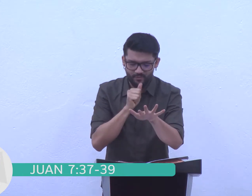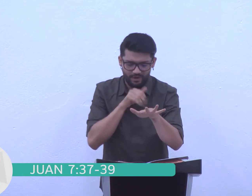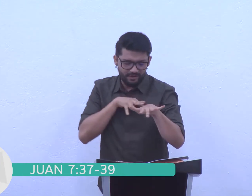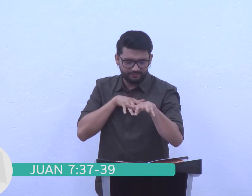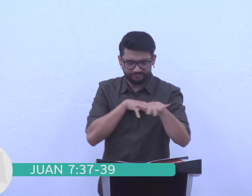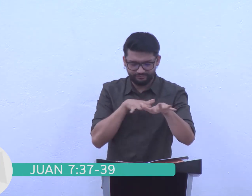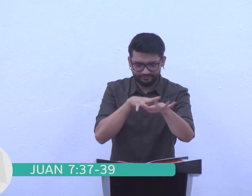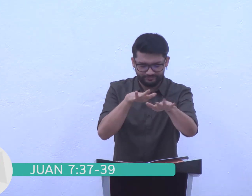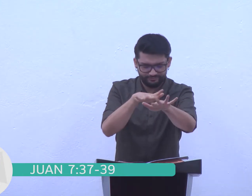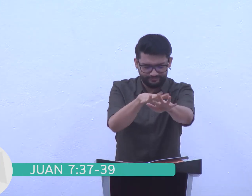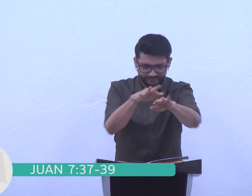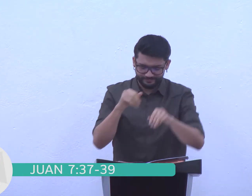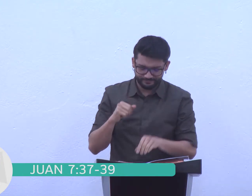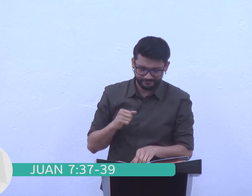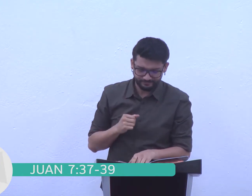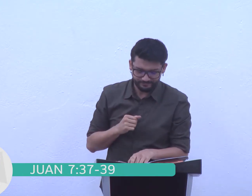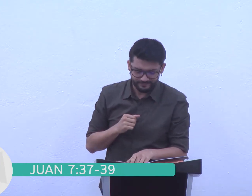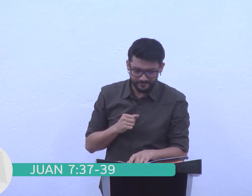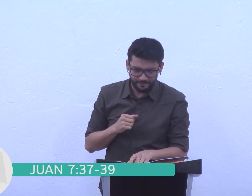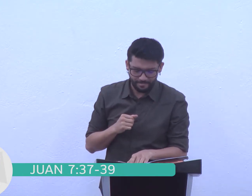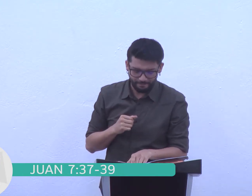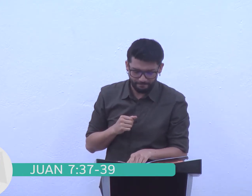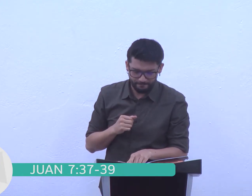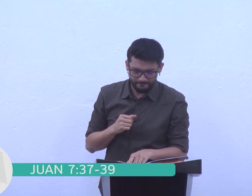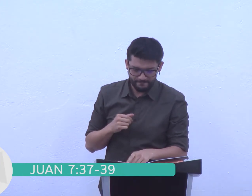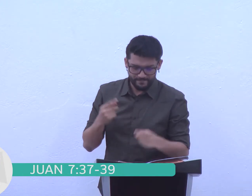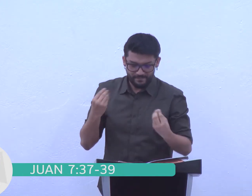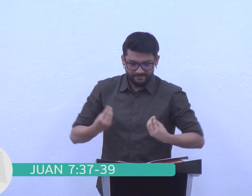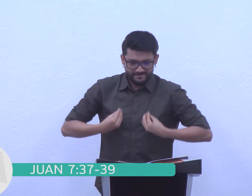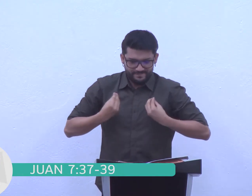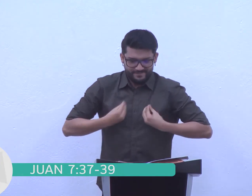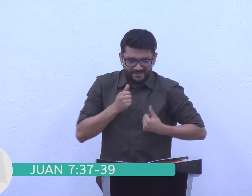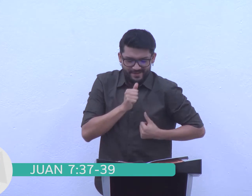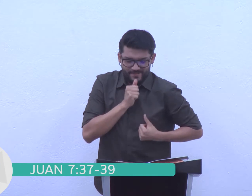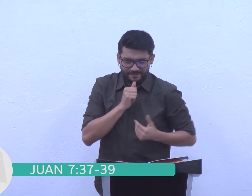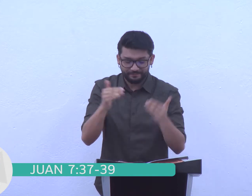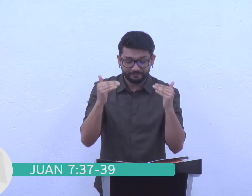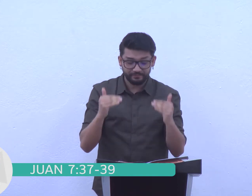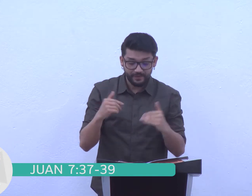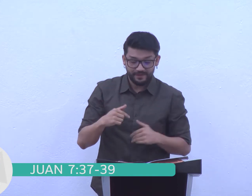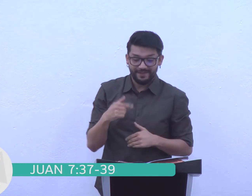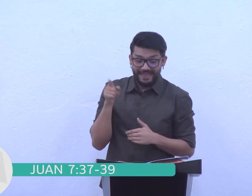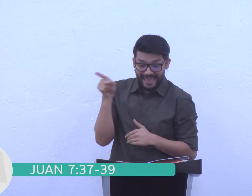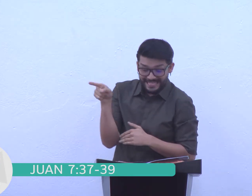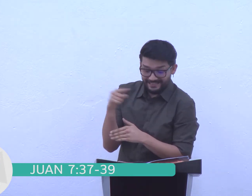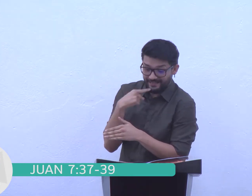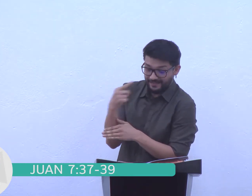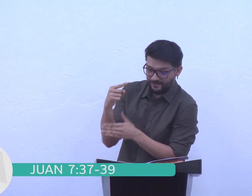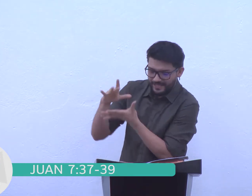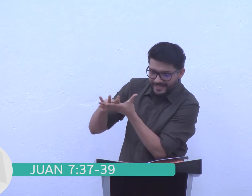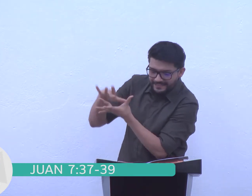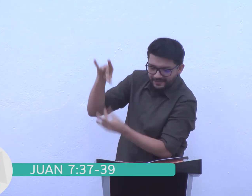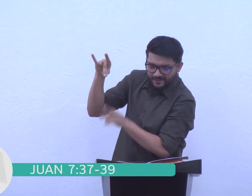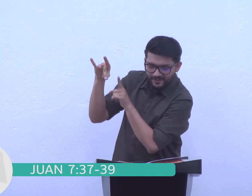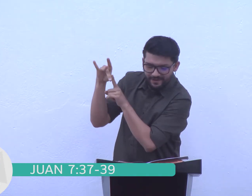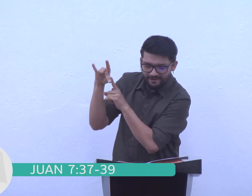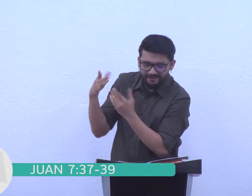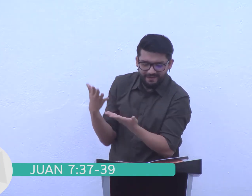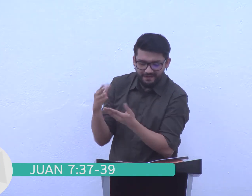Espíritu que habían de recibir los que creyesen en él, pues aún no había venido el Espíritu Santo,